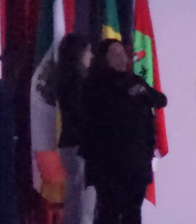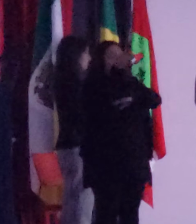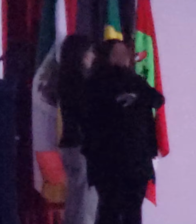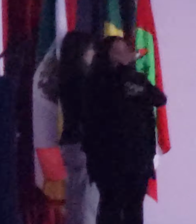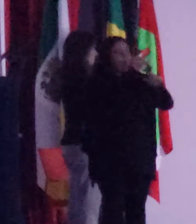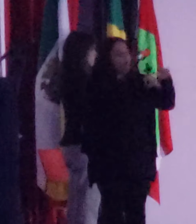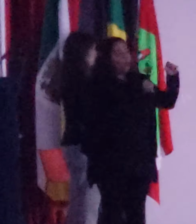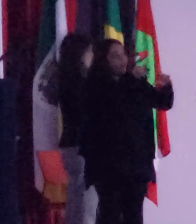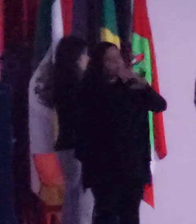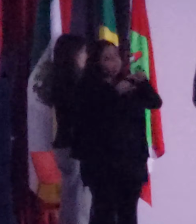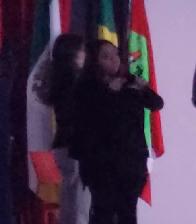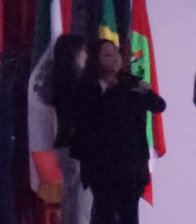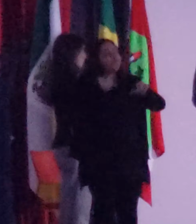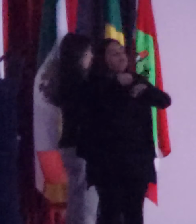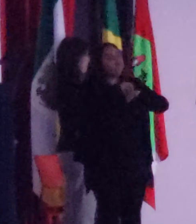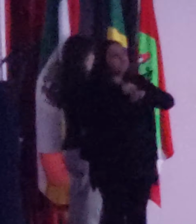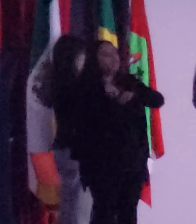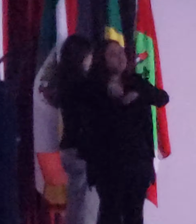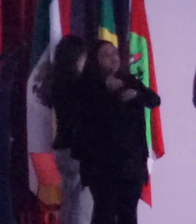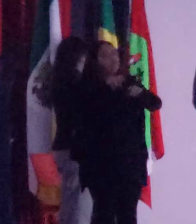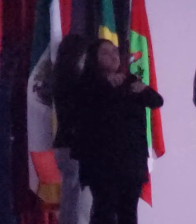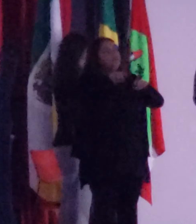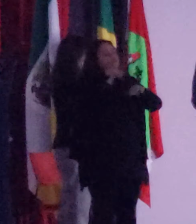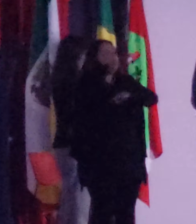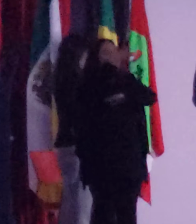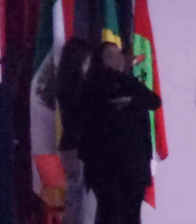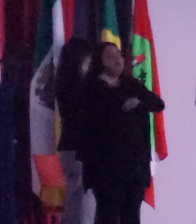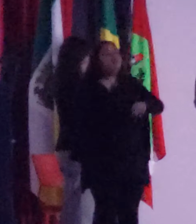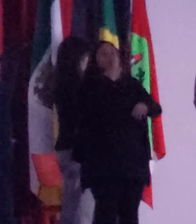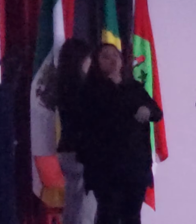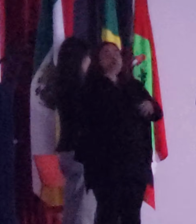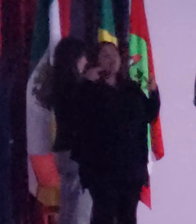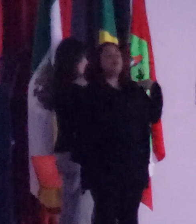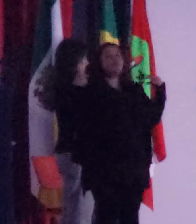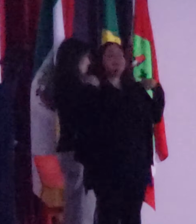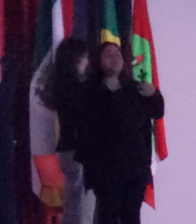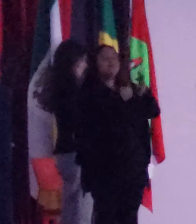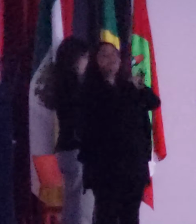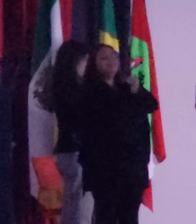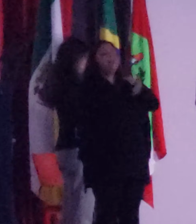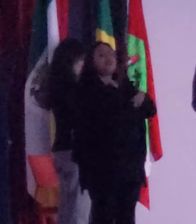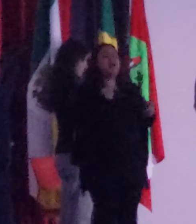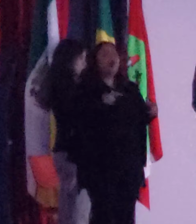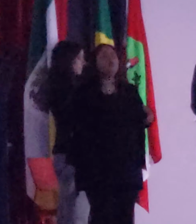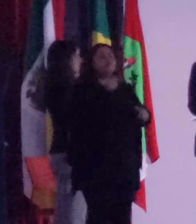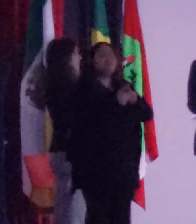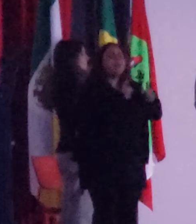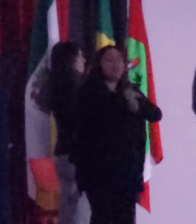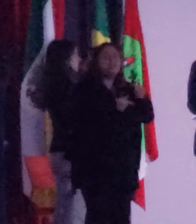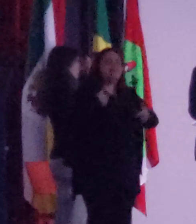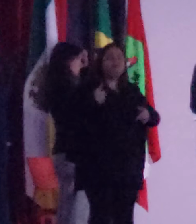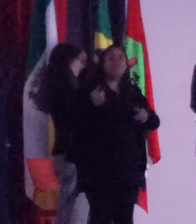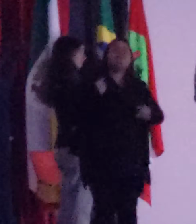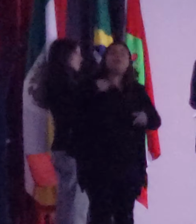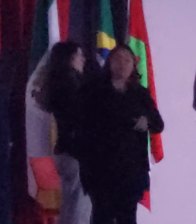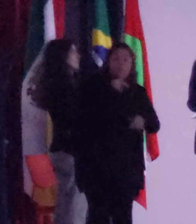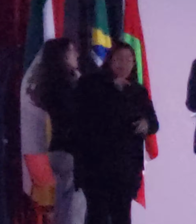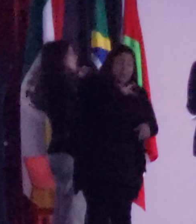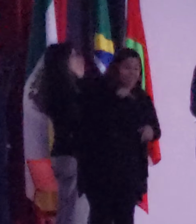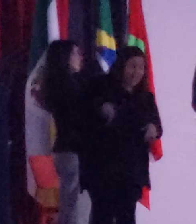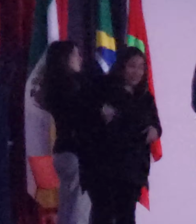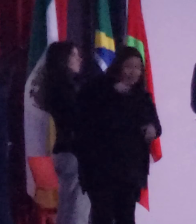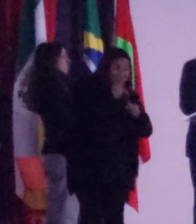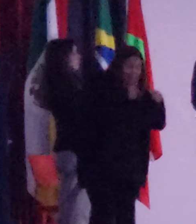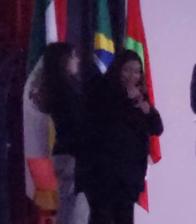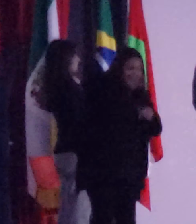com o motorista, ele perguntou do seu trabalho, ou quando ele viu que eu vou para o BRAM, o senhor é presidente do BRAM, o senhor trabalha